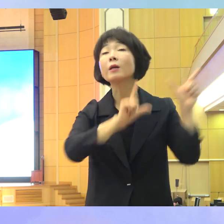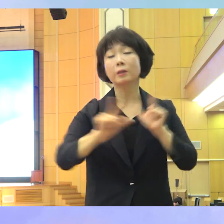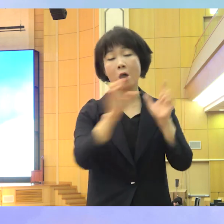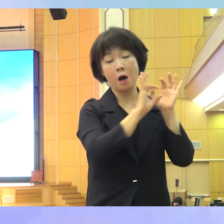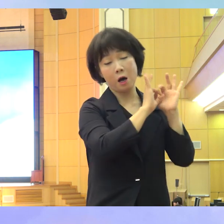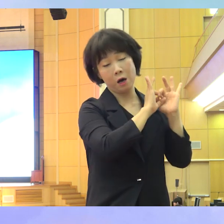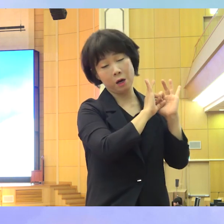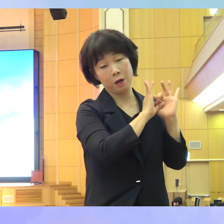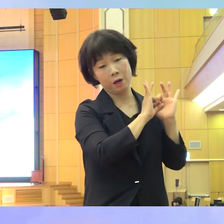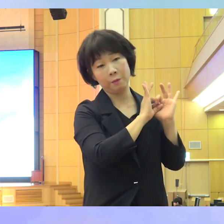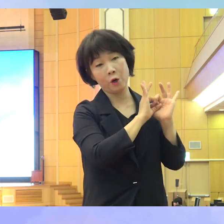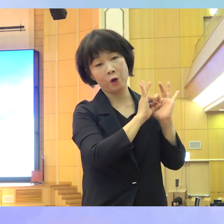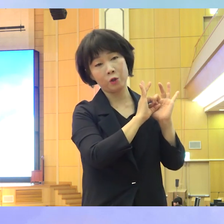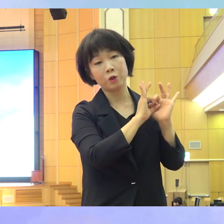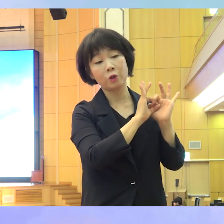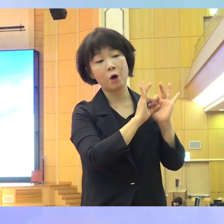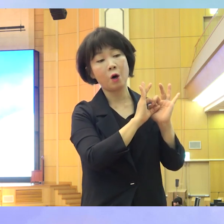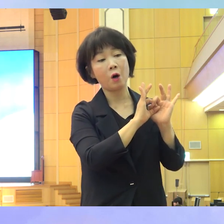본받아